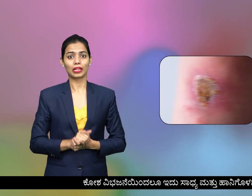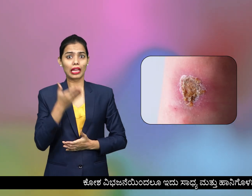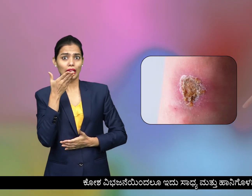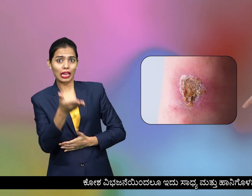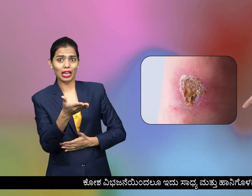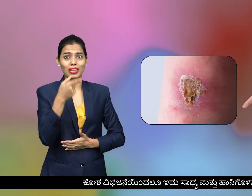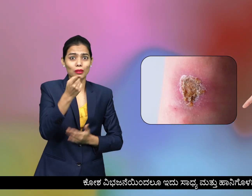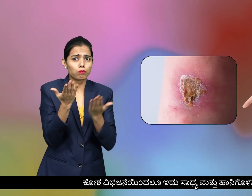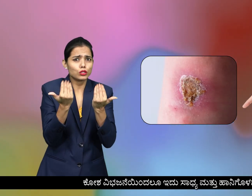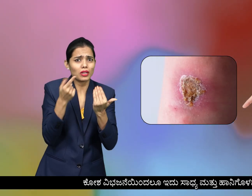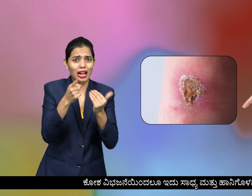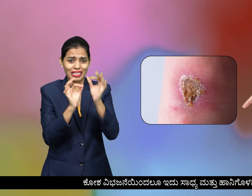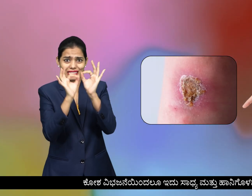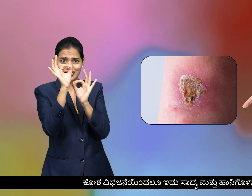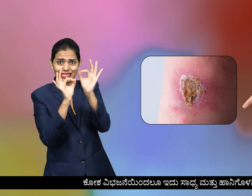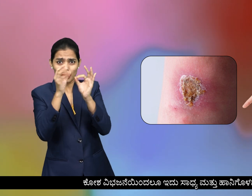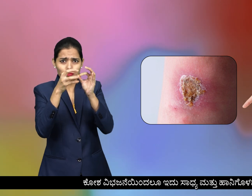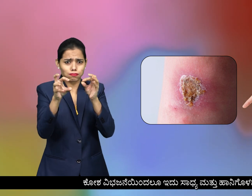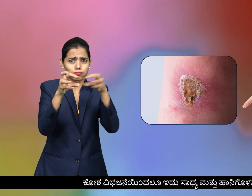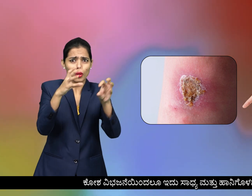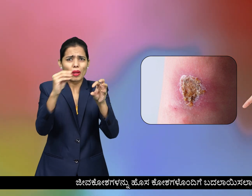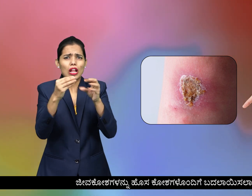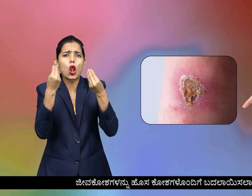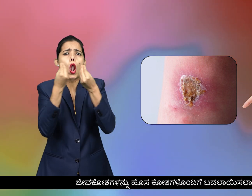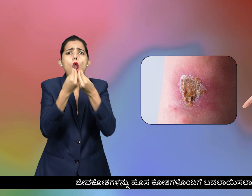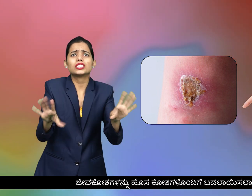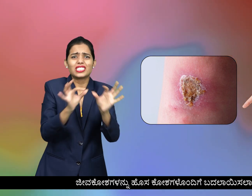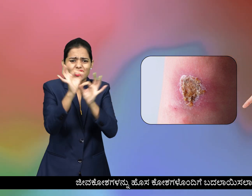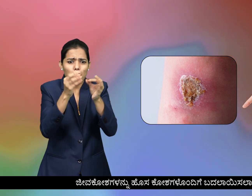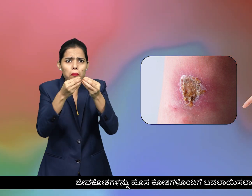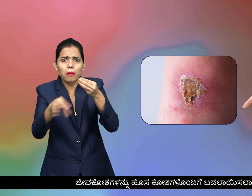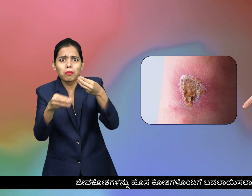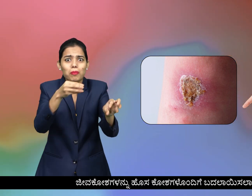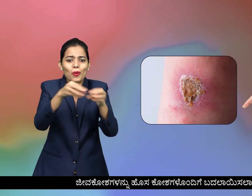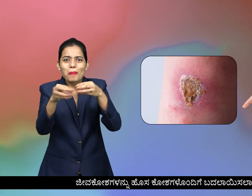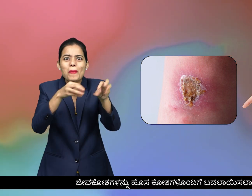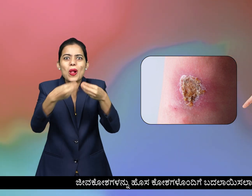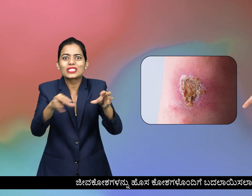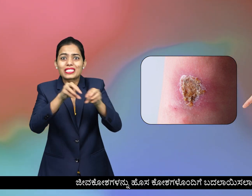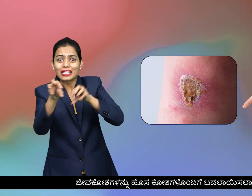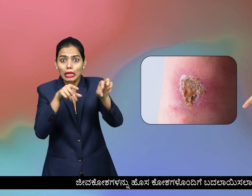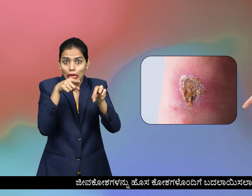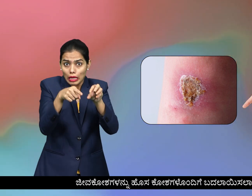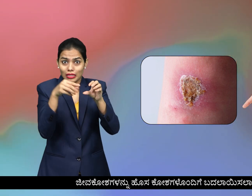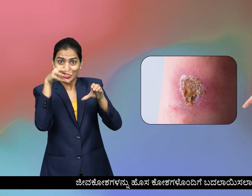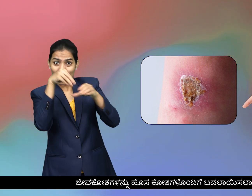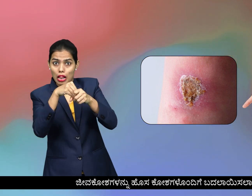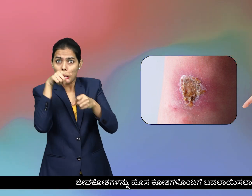ಕೋಶ ವಿಭಜನೆಯಿಂದಲೂ ಇದು ಸಾಧ್ಯ ಮತ್ತು ಹಾನಿಗೊಳಗಾದ ಜೀವಕೋಶಗಳನ್ನ ಹೊಸ ಕೋಶಗಳೊಂದಿಗೆ ಬದಲಾಯಿಸಲಾಗುತ್ತದೆ.